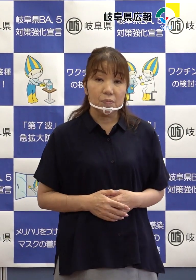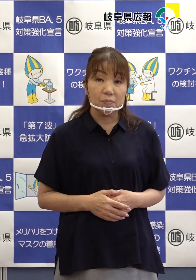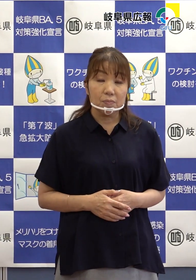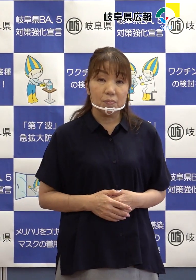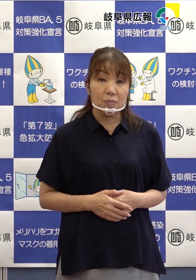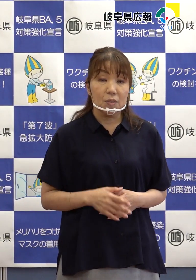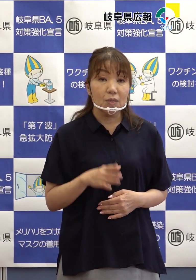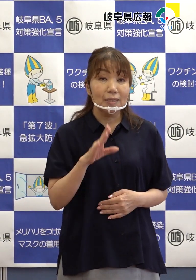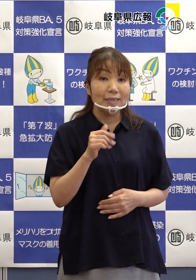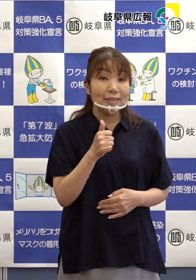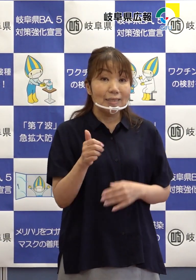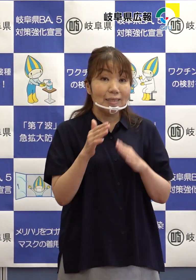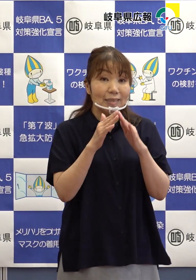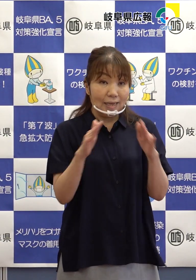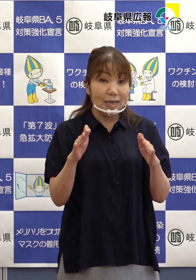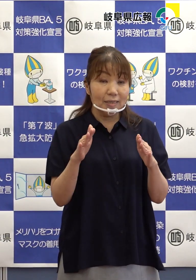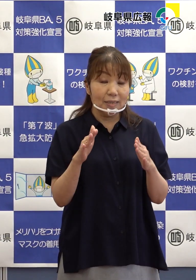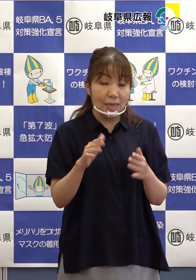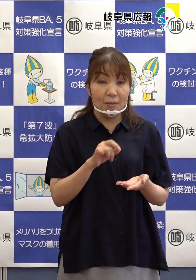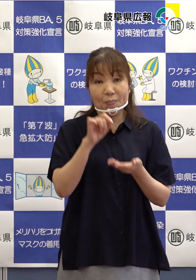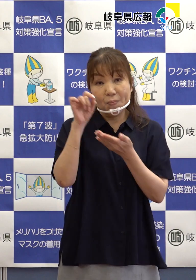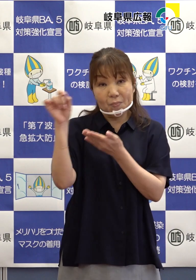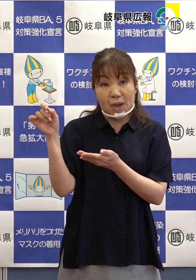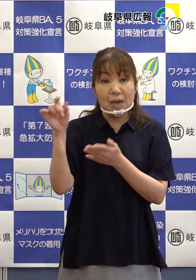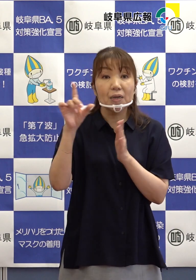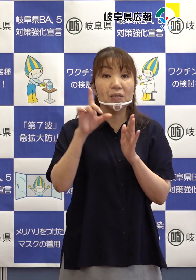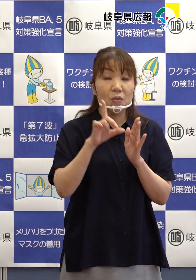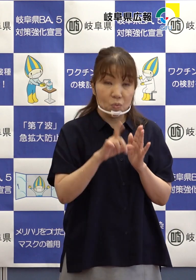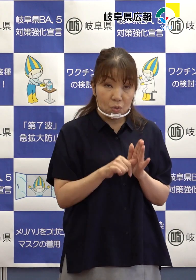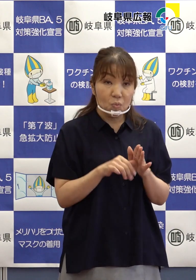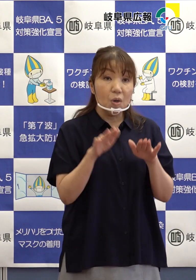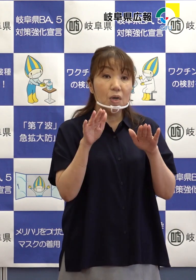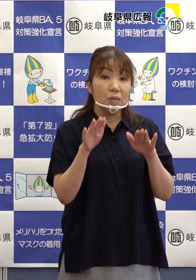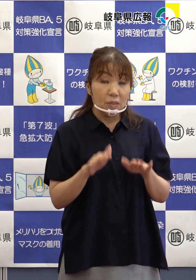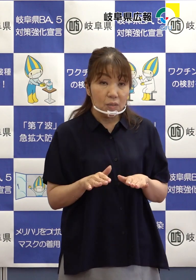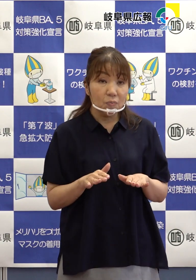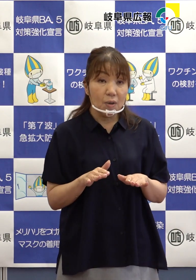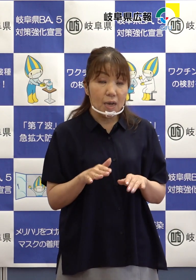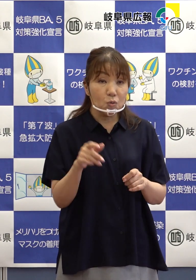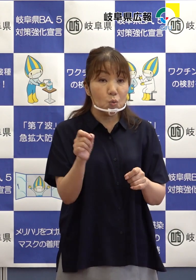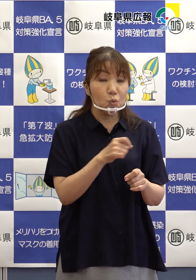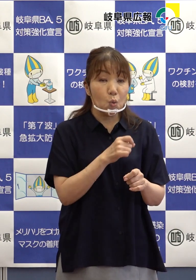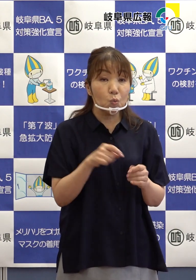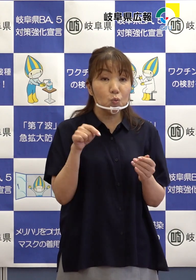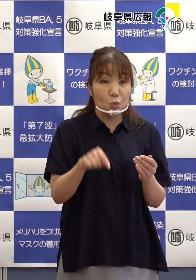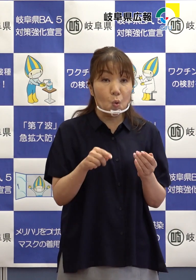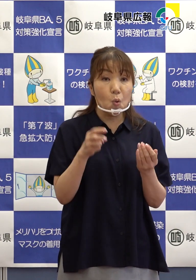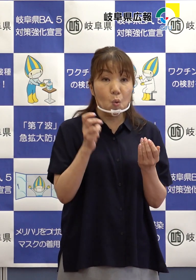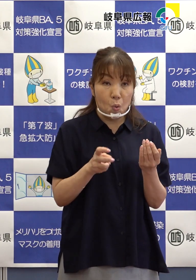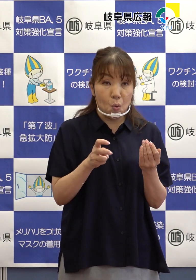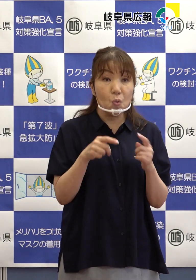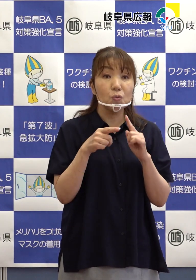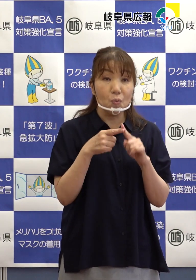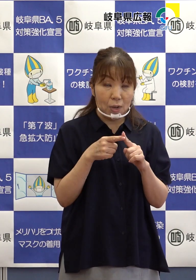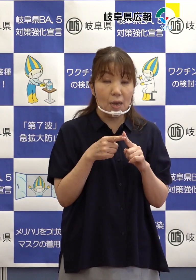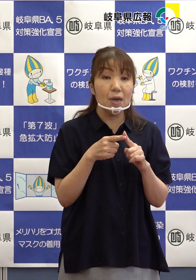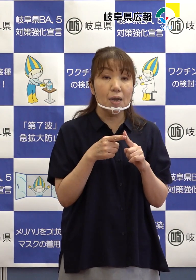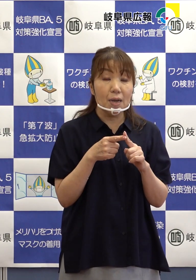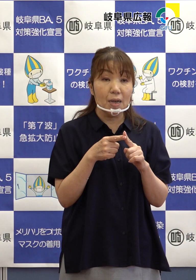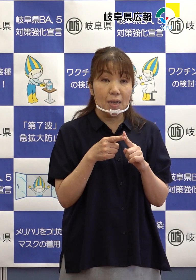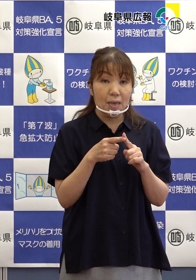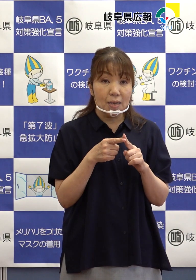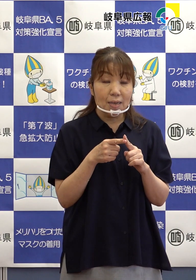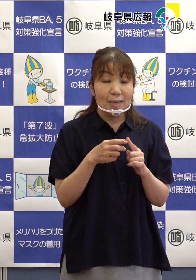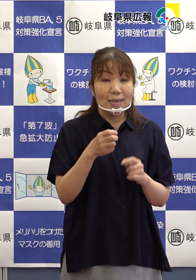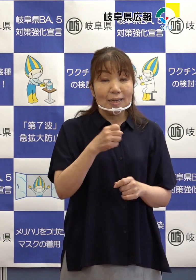記事会でやの剣技を出したときにはですねあの今の特措法とかあるいはまあもう完成車の